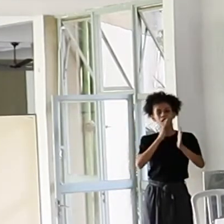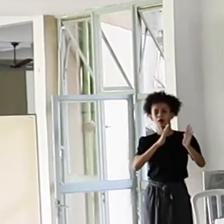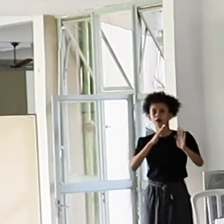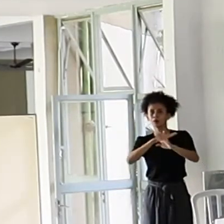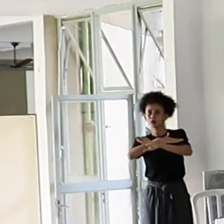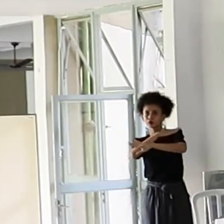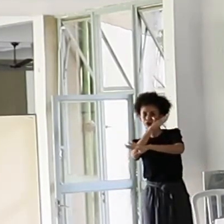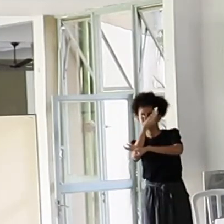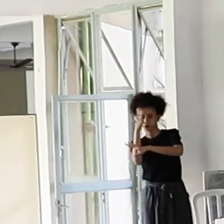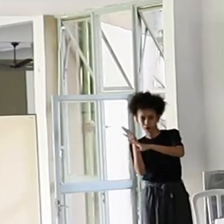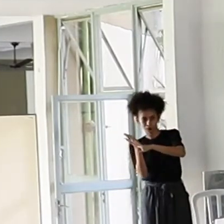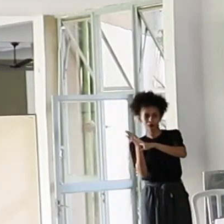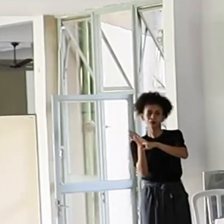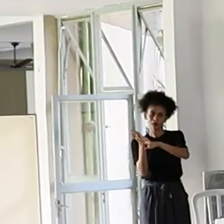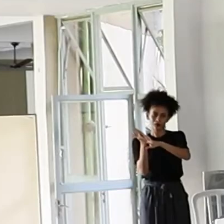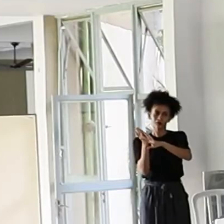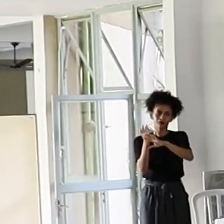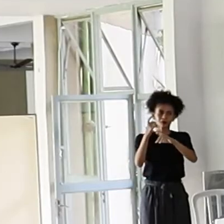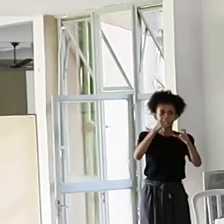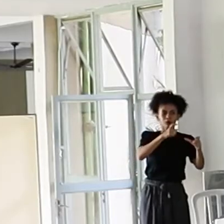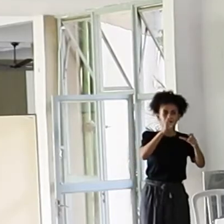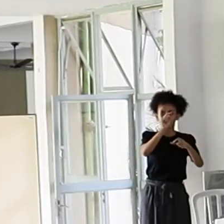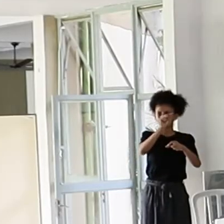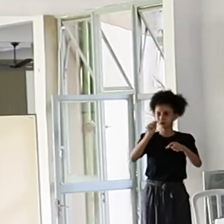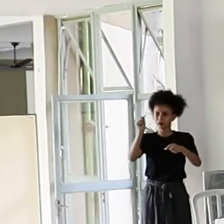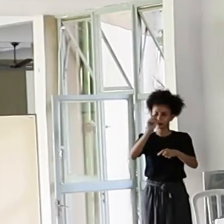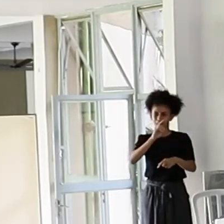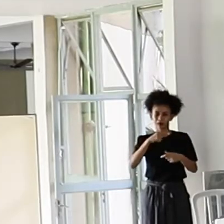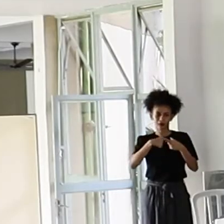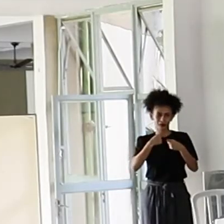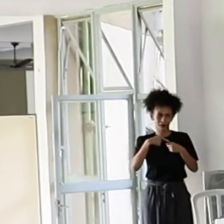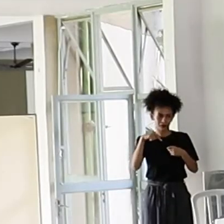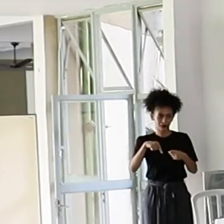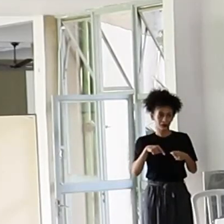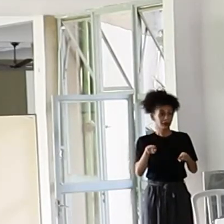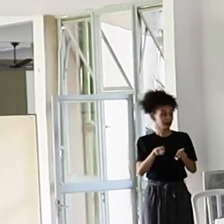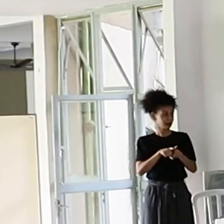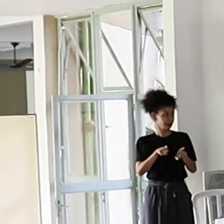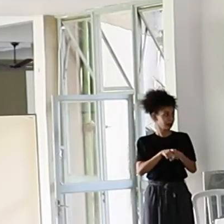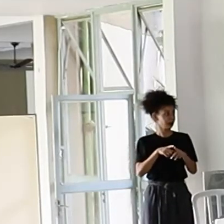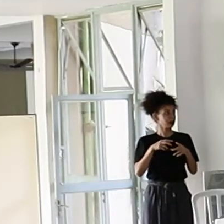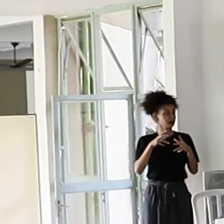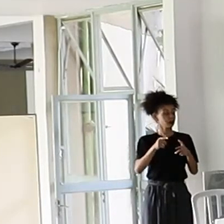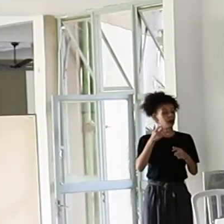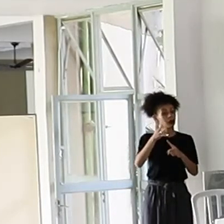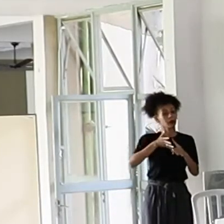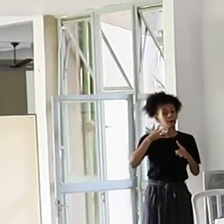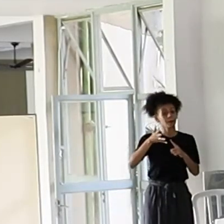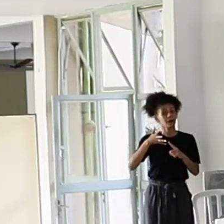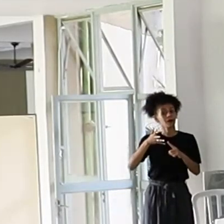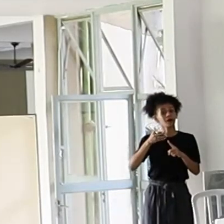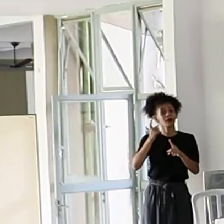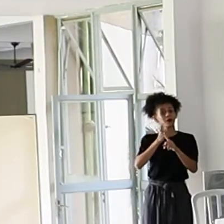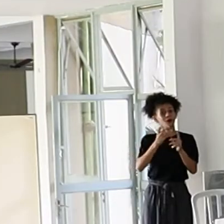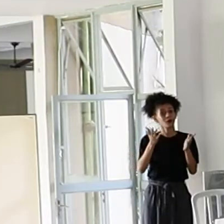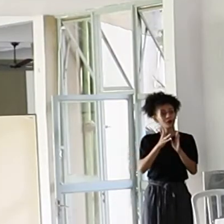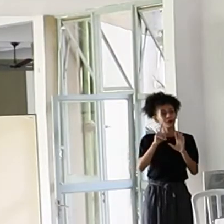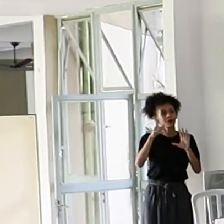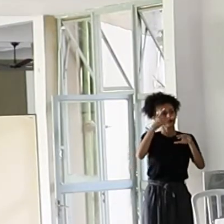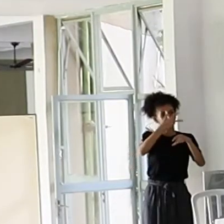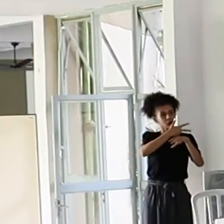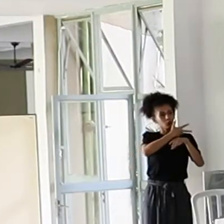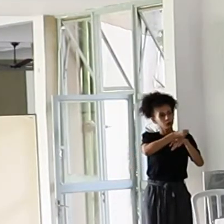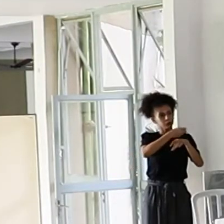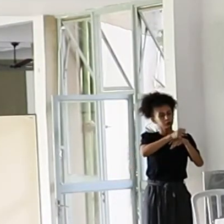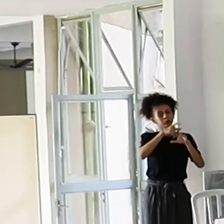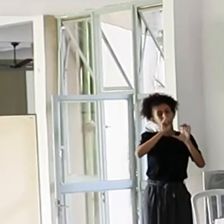conversas e atividades culturais e empreendedoras e aconteceram ao longo de todo o dia em diversos pontos da cidade